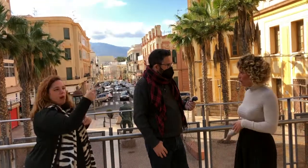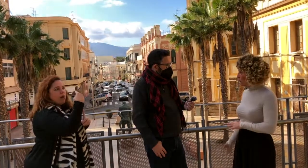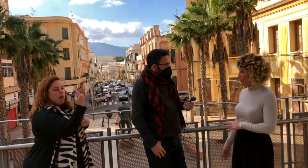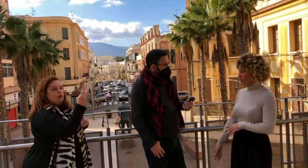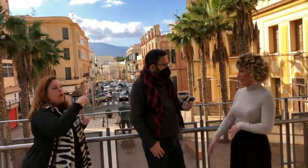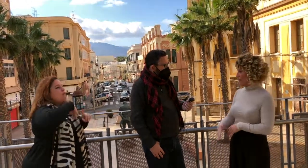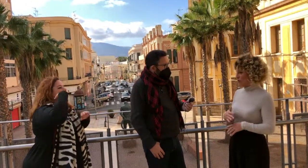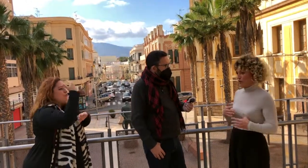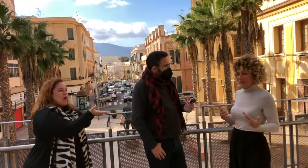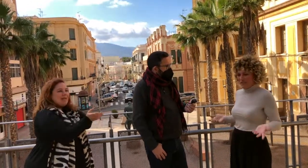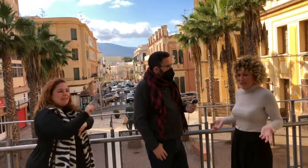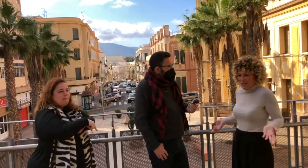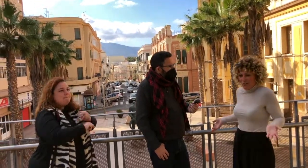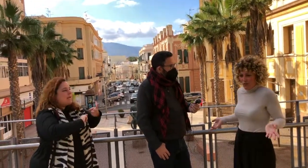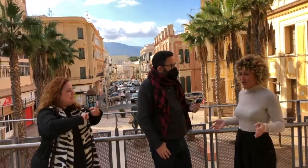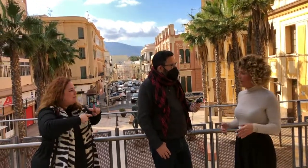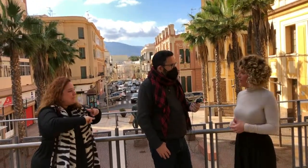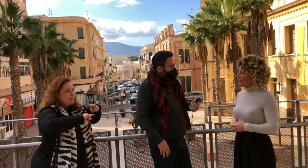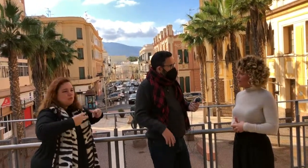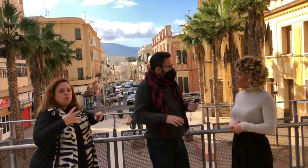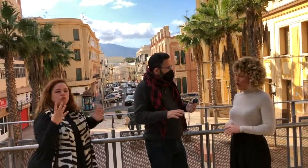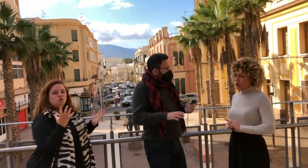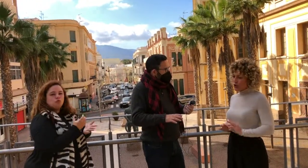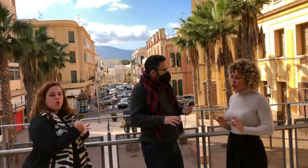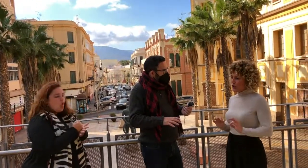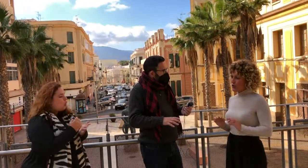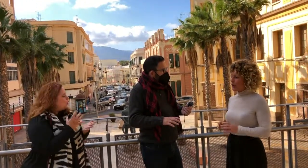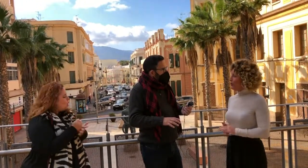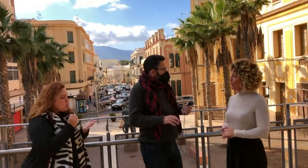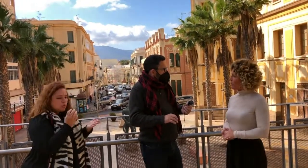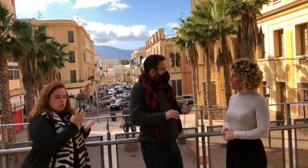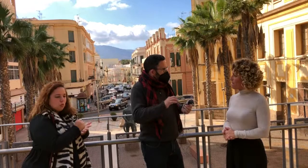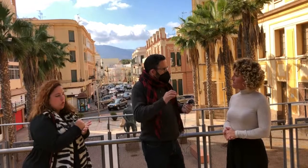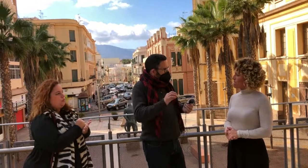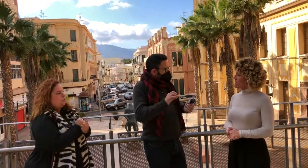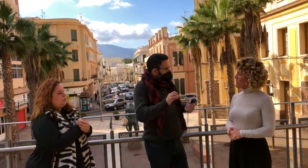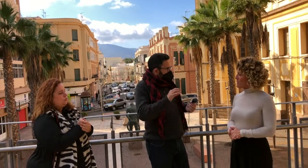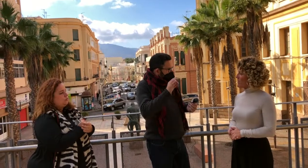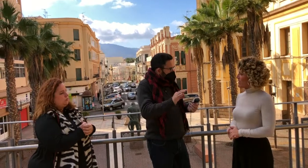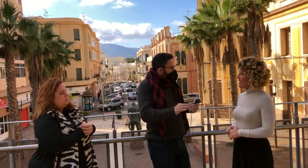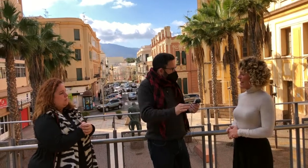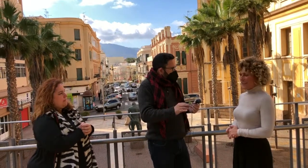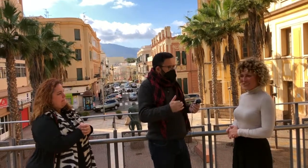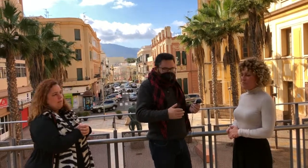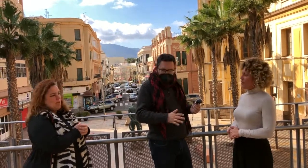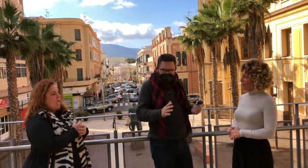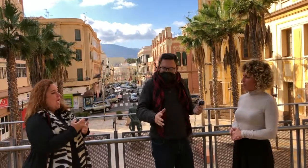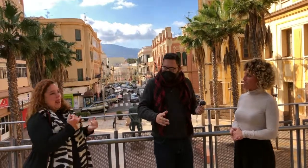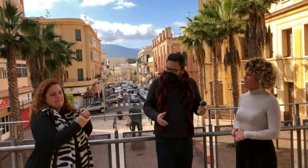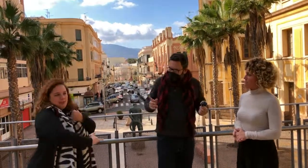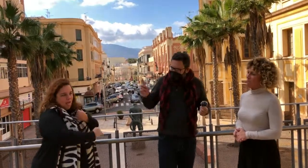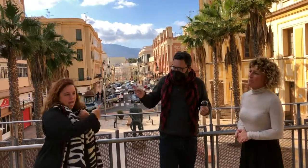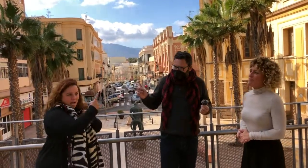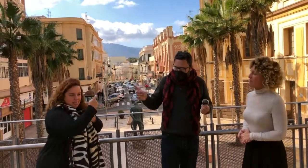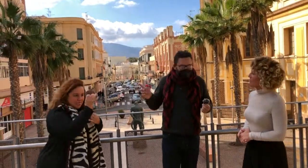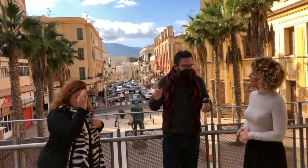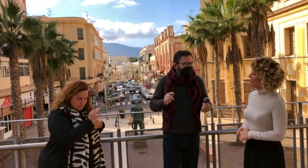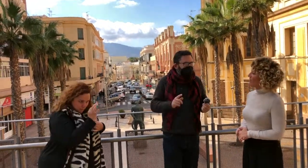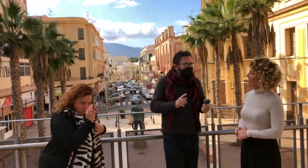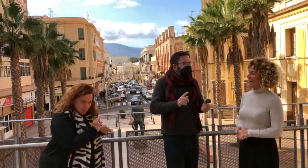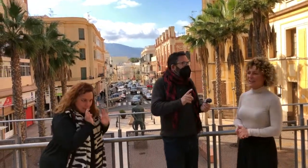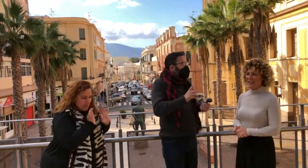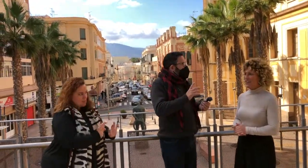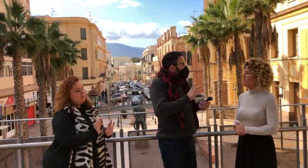fuera, todo, el sonido ambiental, todo. Todo. O sea, que tienes que estar al 100%, como decía, tenía